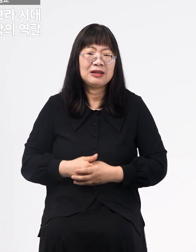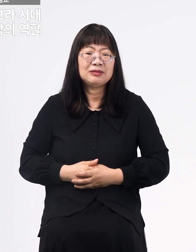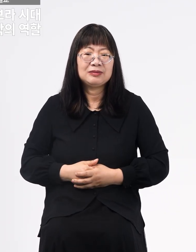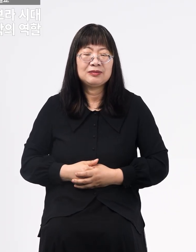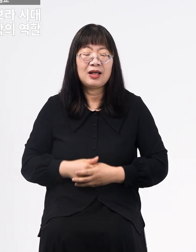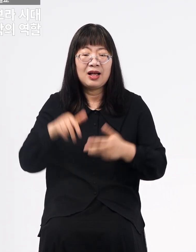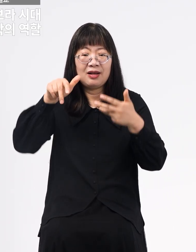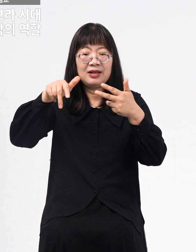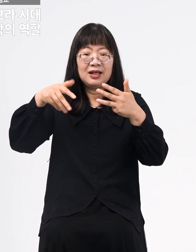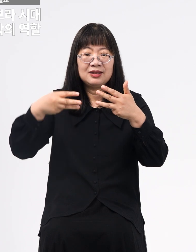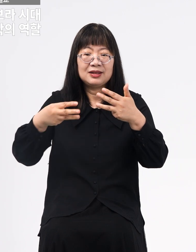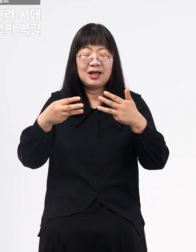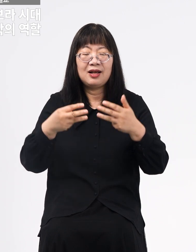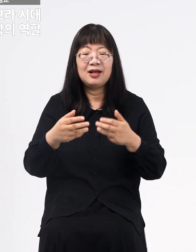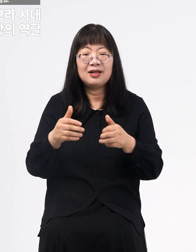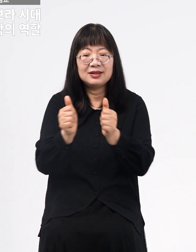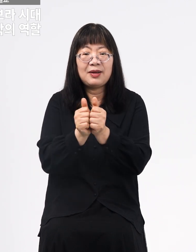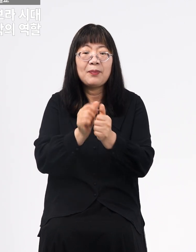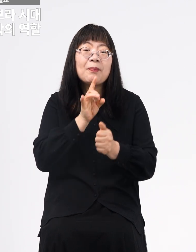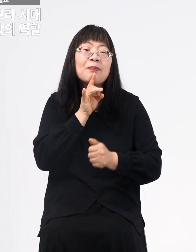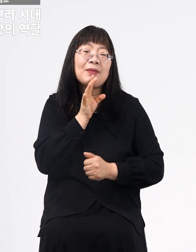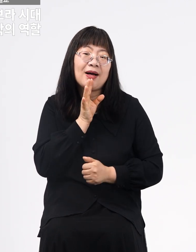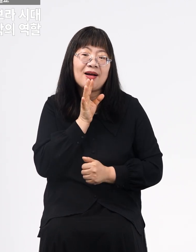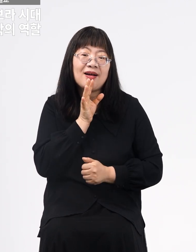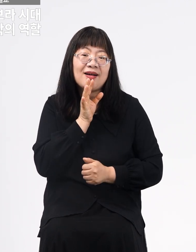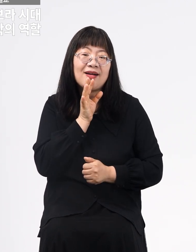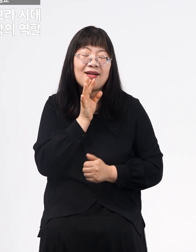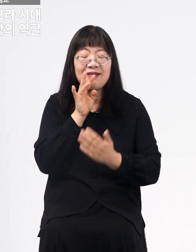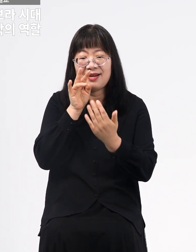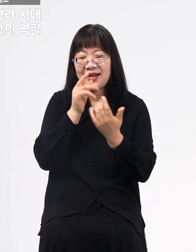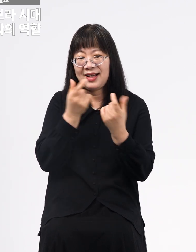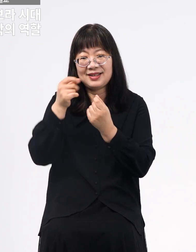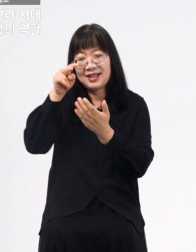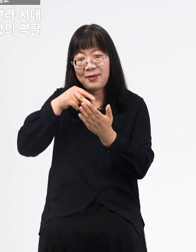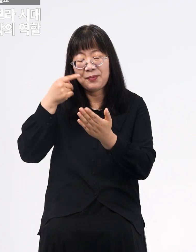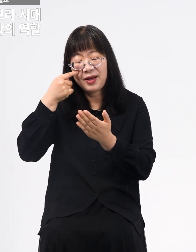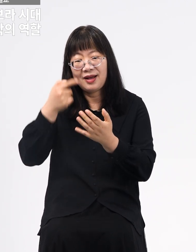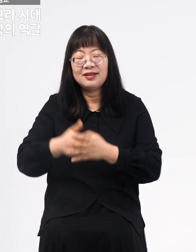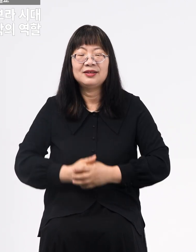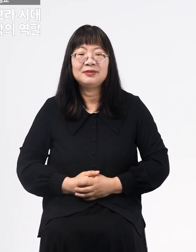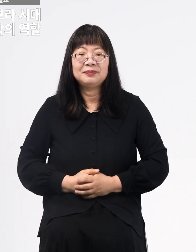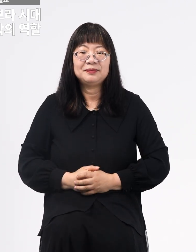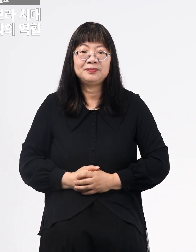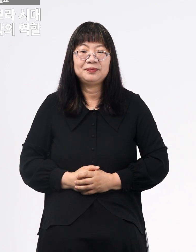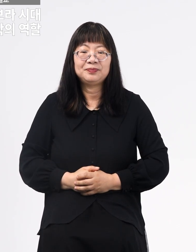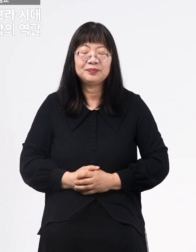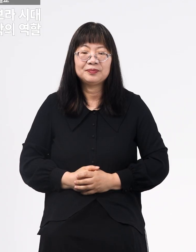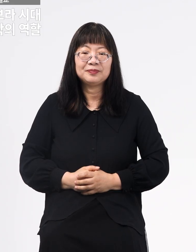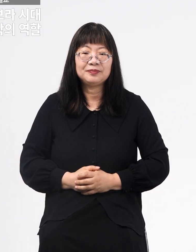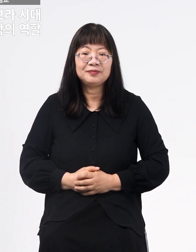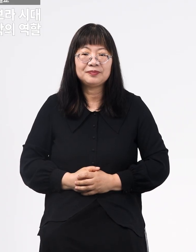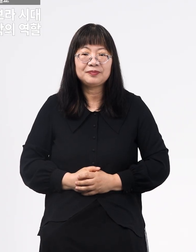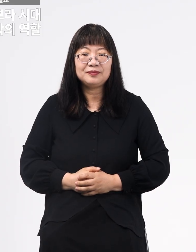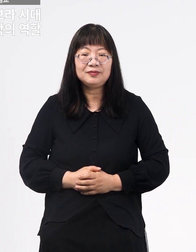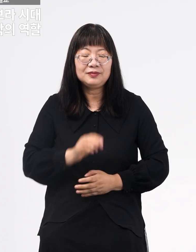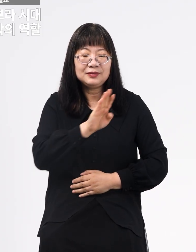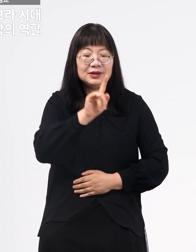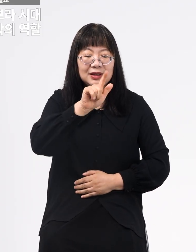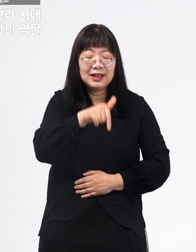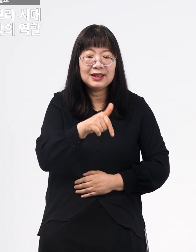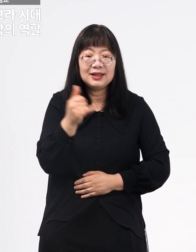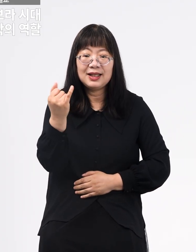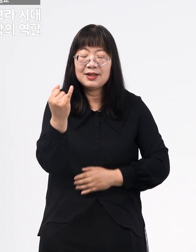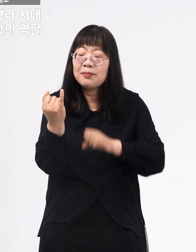자 8절을 우리 형제들만 한번 같이 읽어보십시다. 8절 시작. 바락이